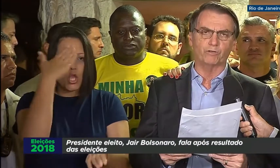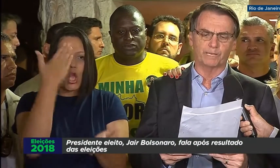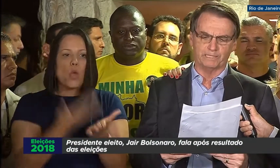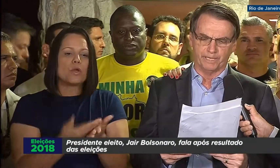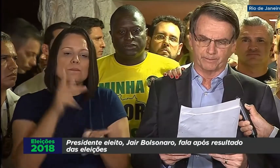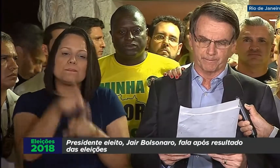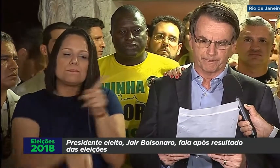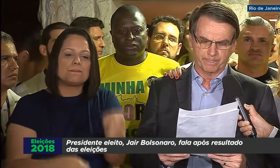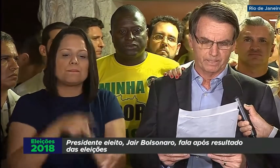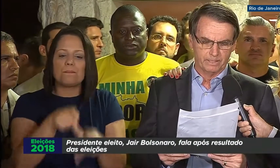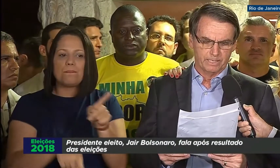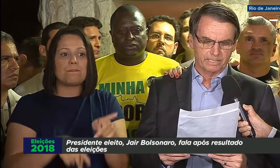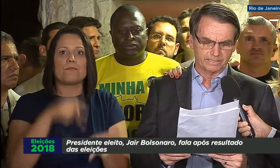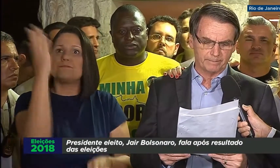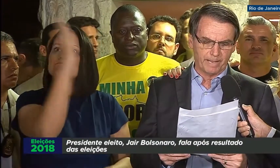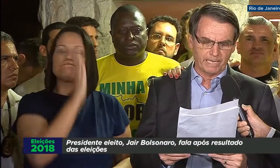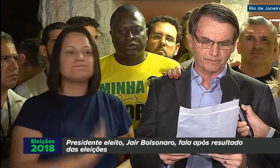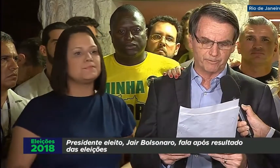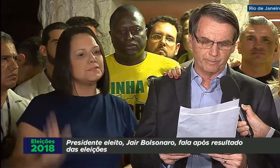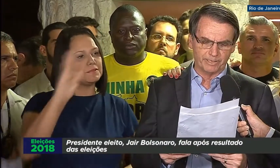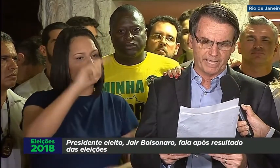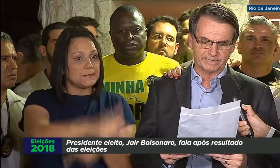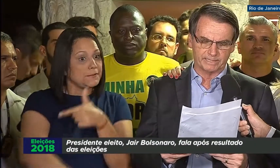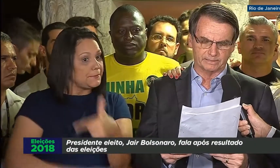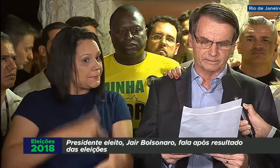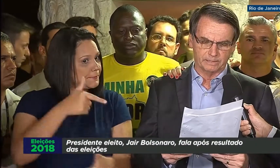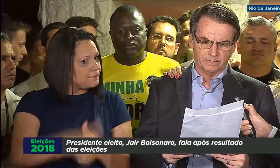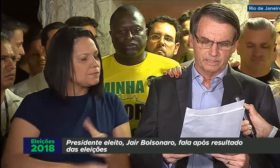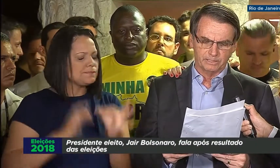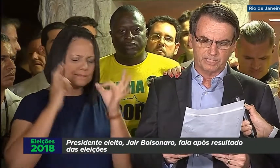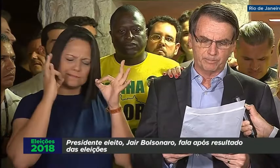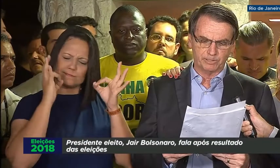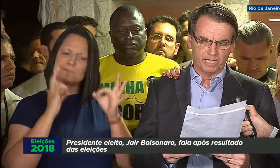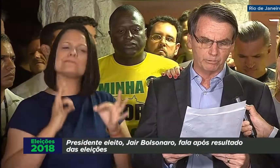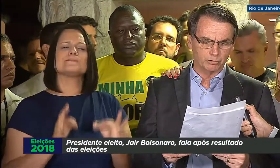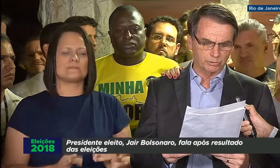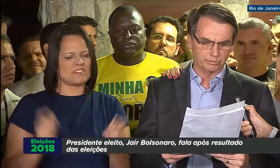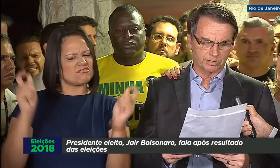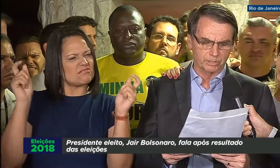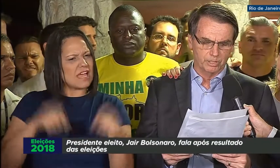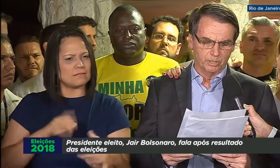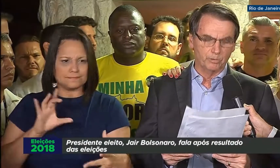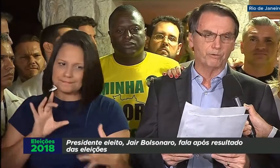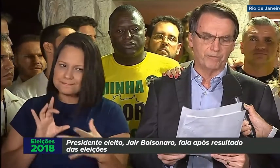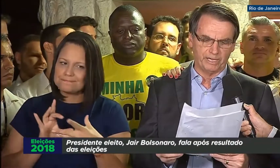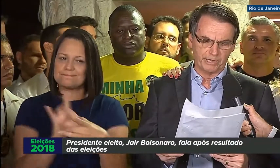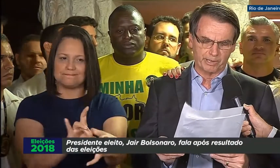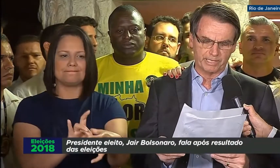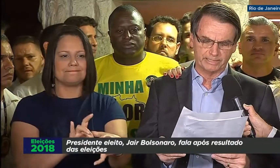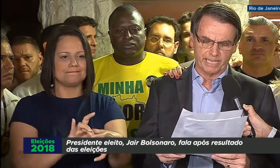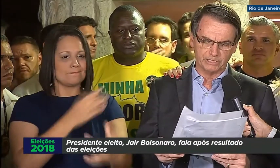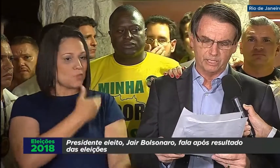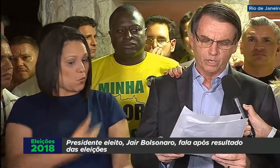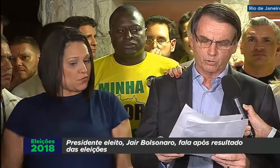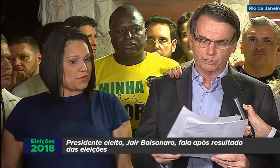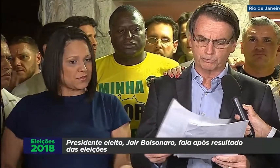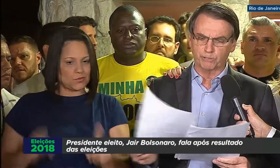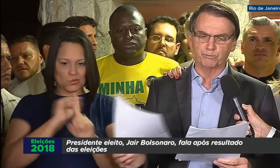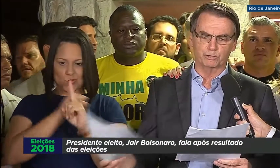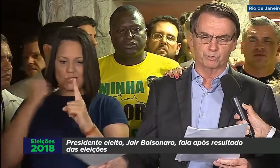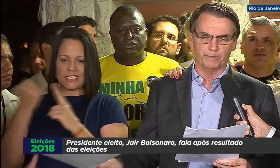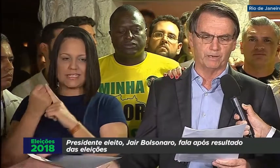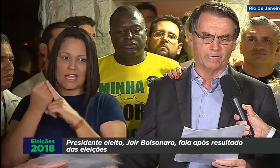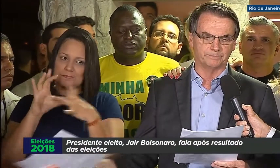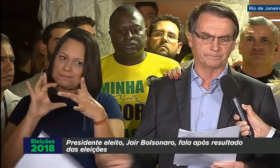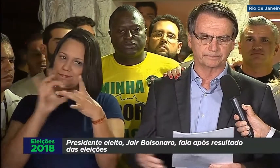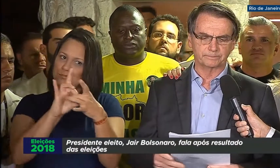do povo brasileiro, que trabalha de forma honesta, de que podemos juntos, governo e sociedade, construir